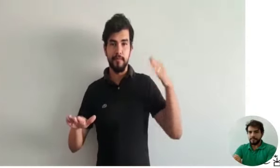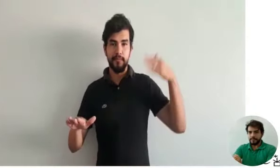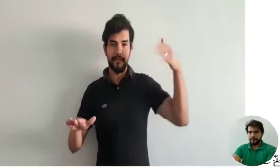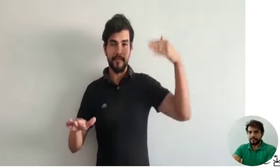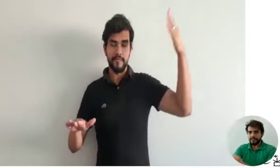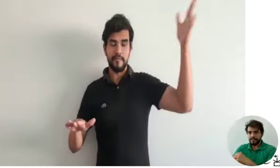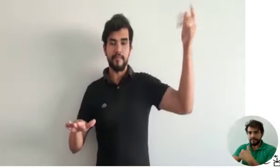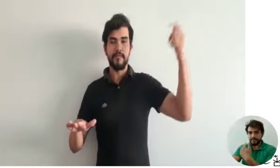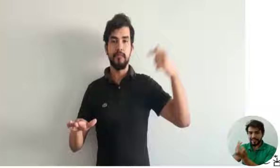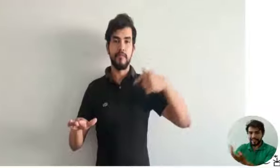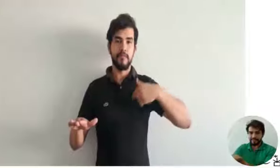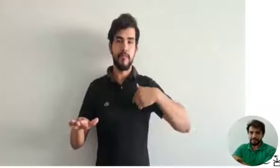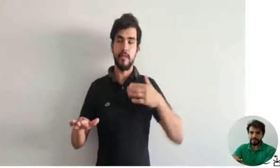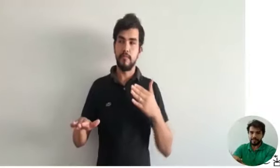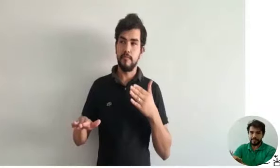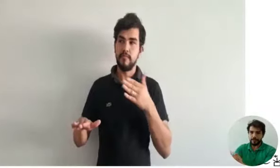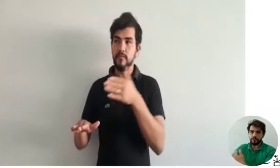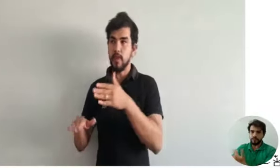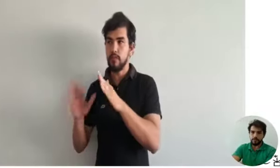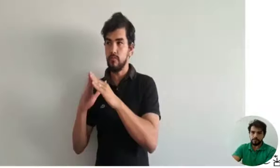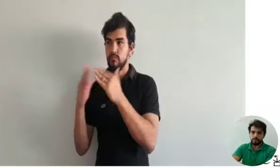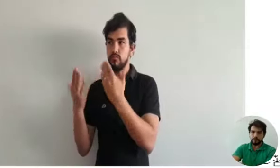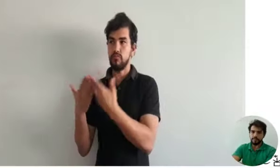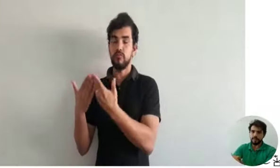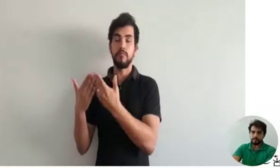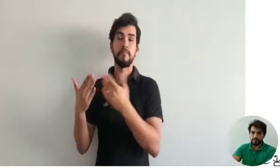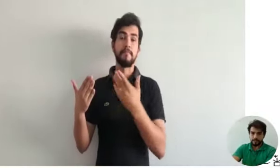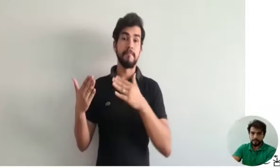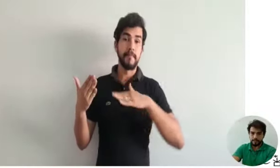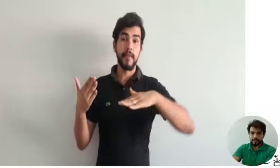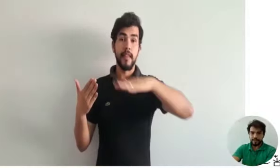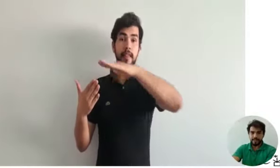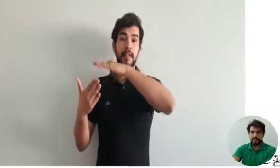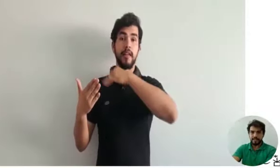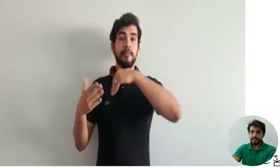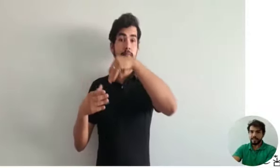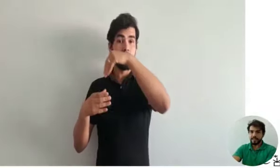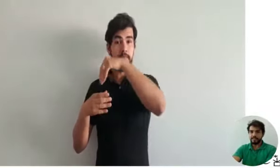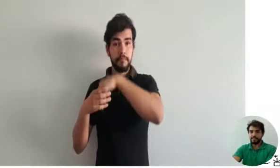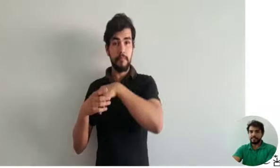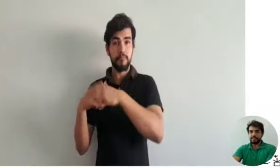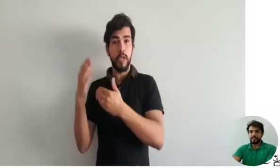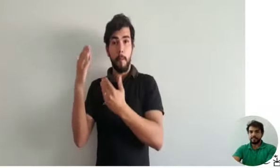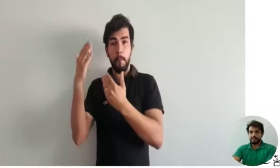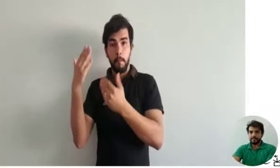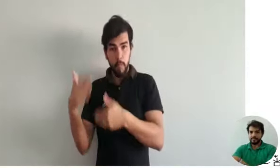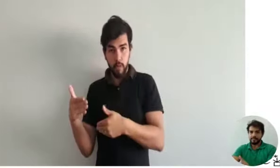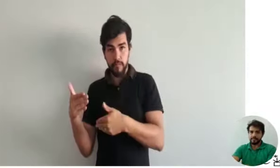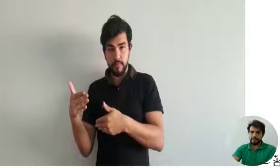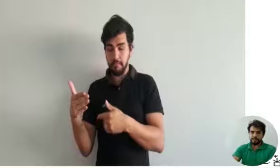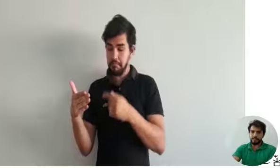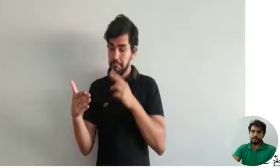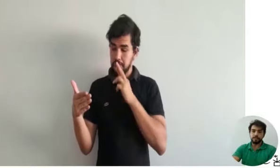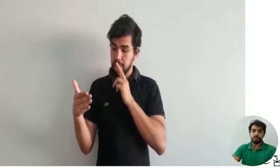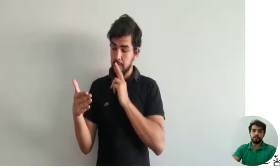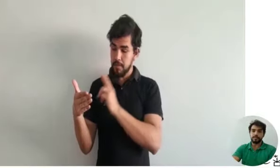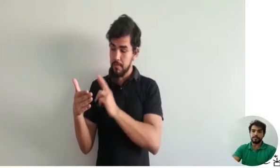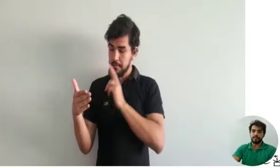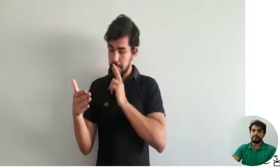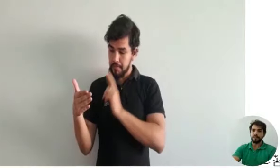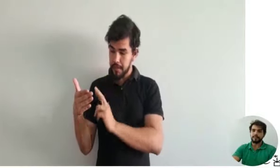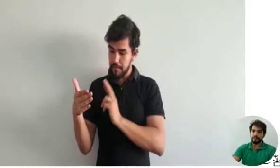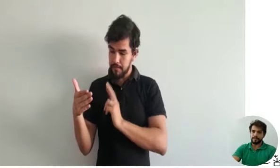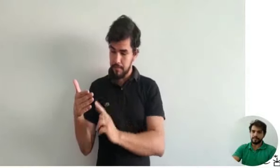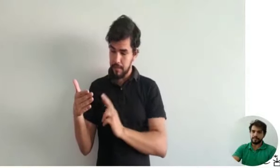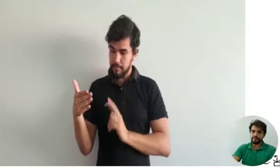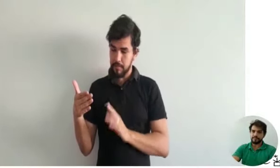Percebam, semana que vem eu vou para a escola e lá, dentro da escola, eu vou